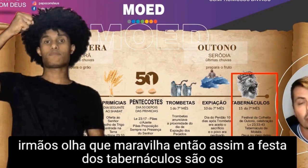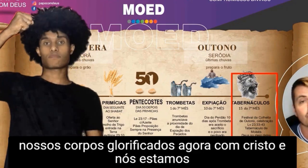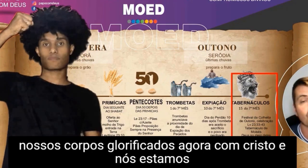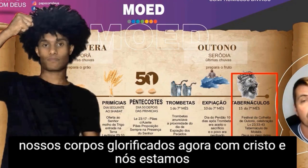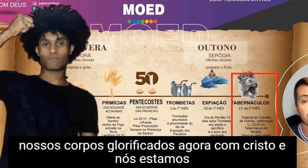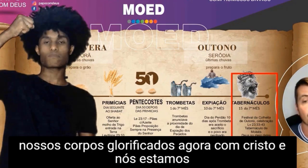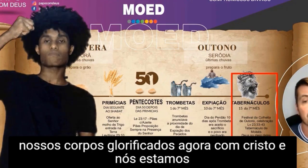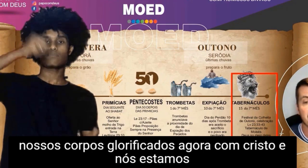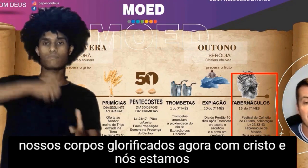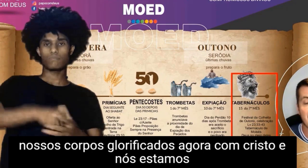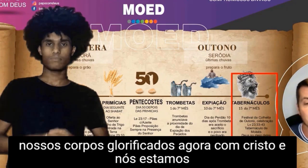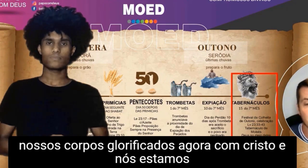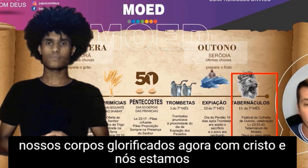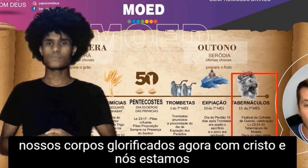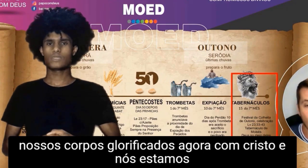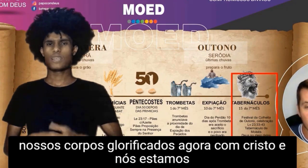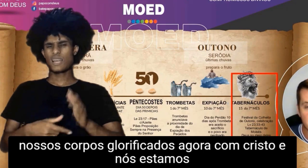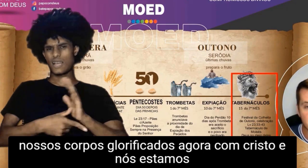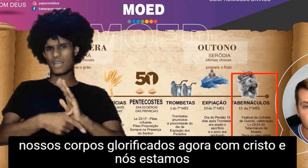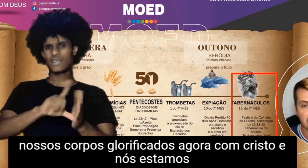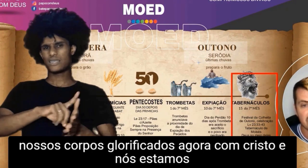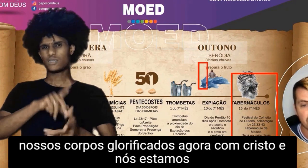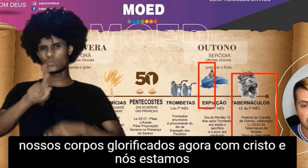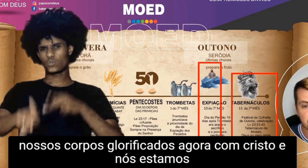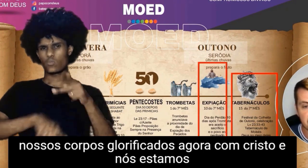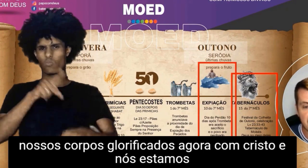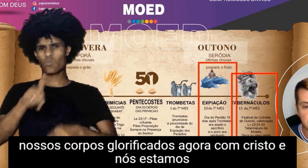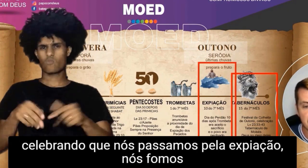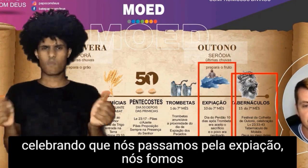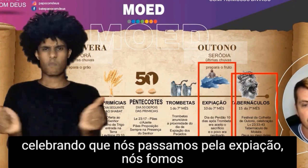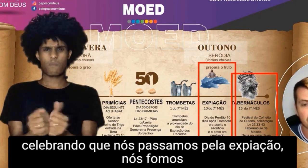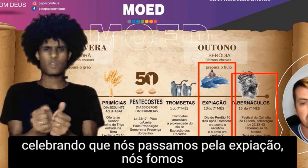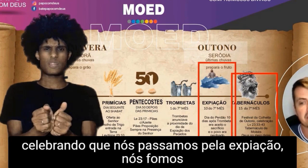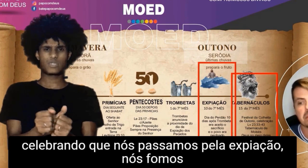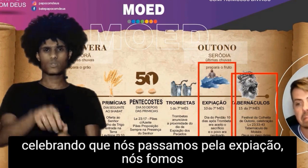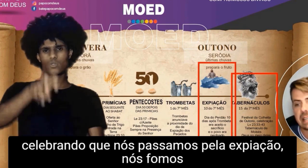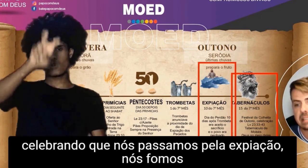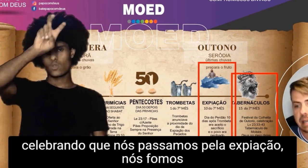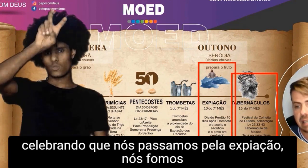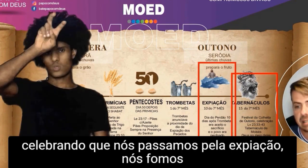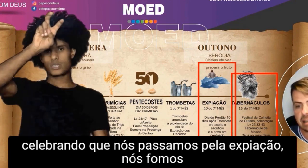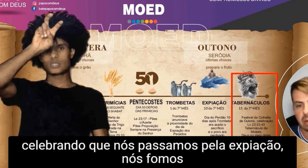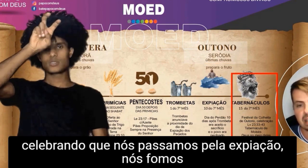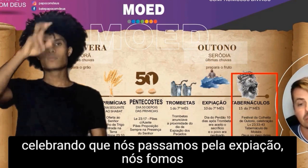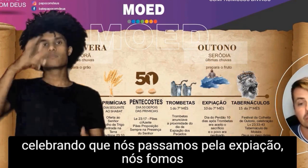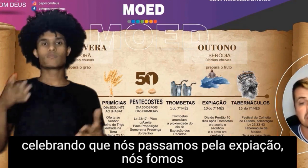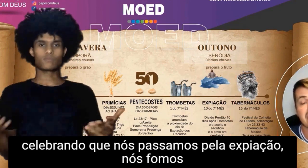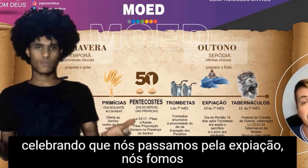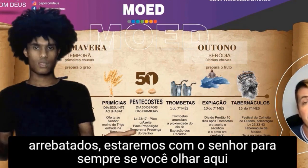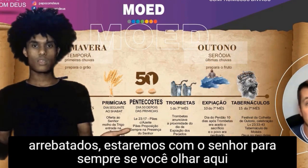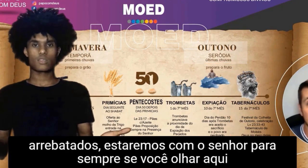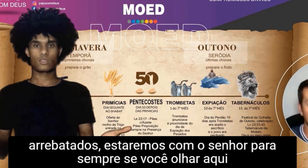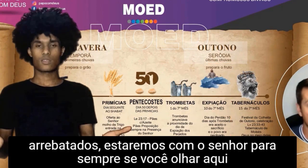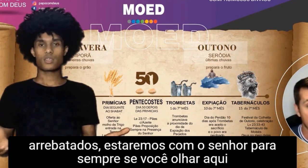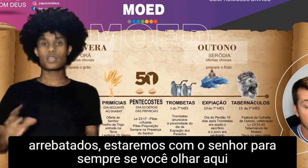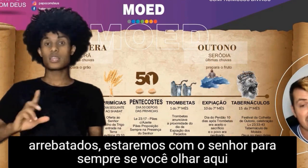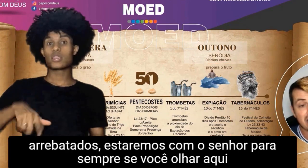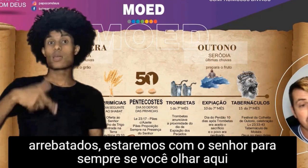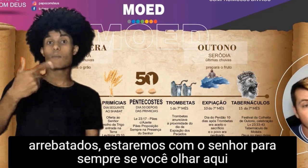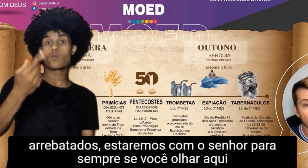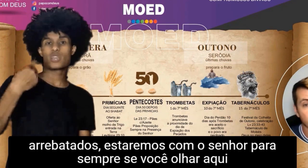é os nossos corpos glorificados agora com Cristo. E nós estamos celebrando ó, que nós passamos pela expiação aqui, nós fomos